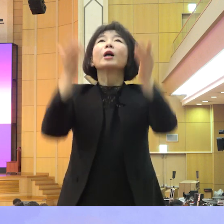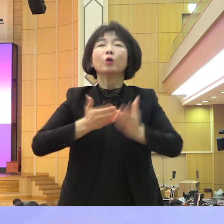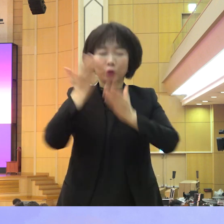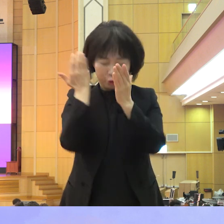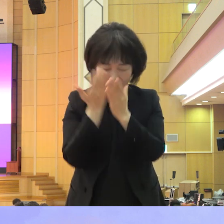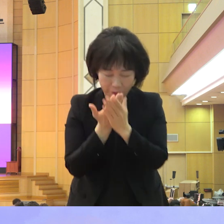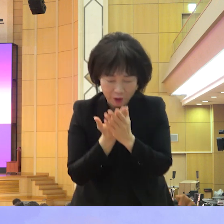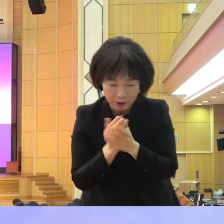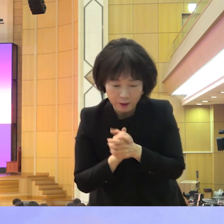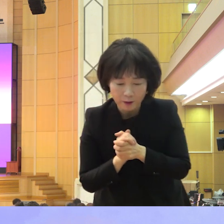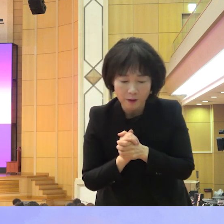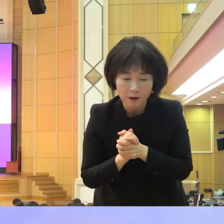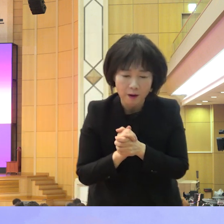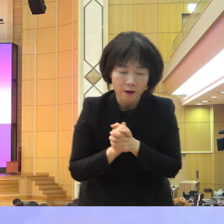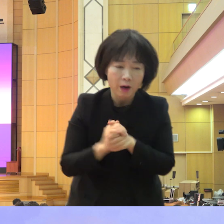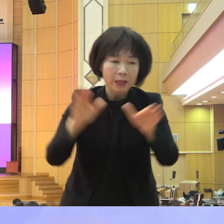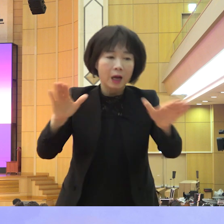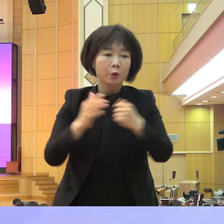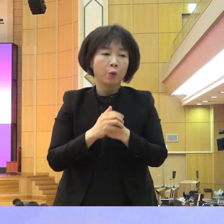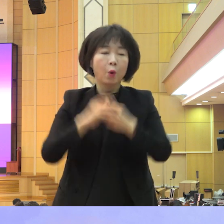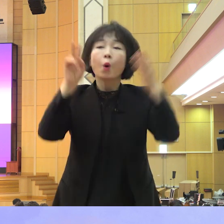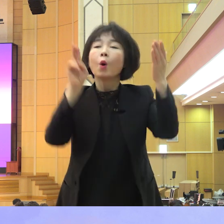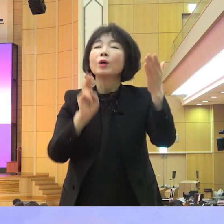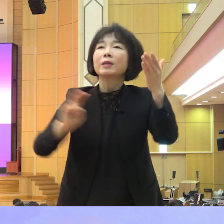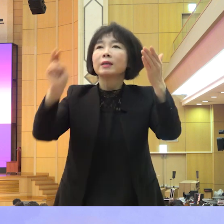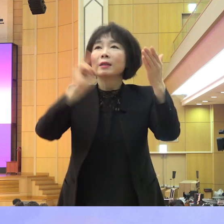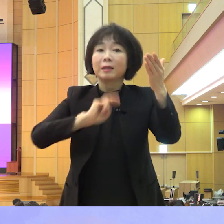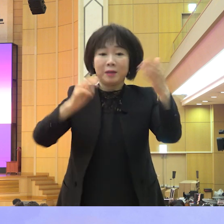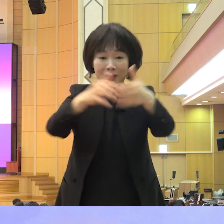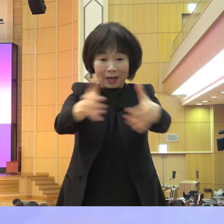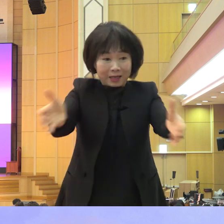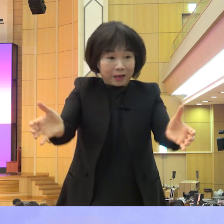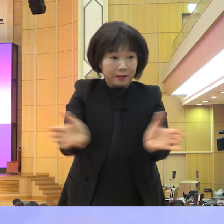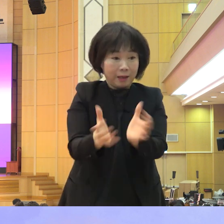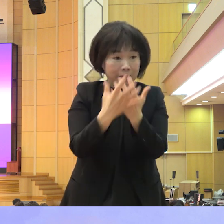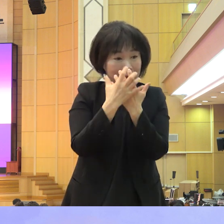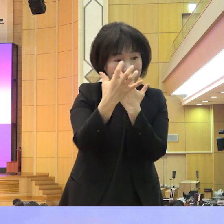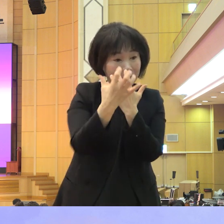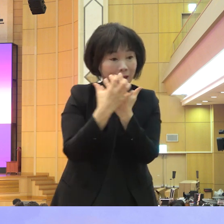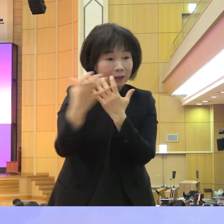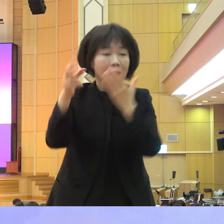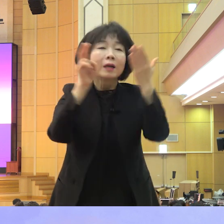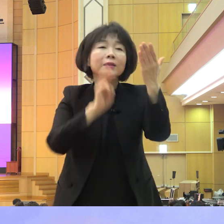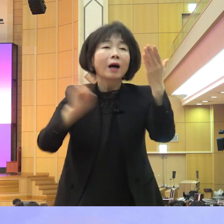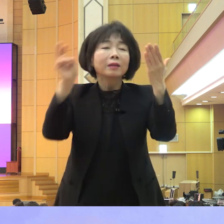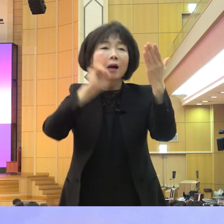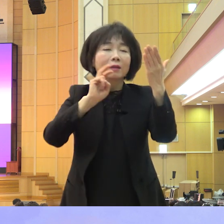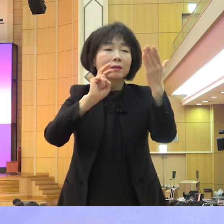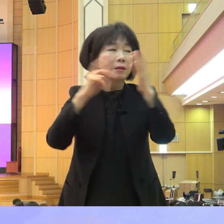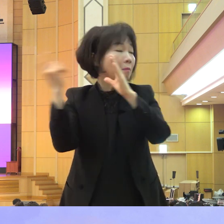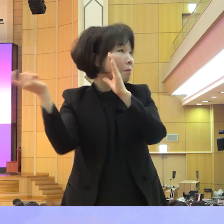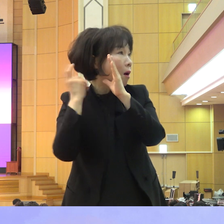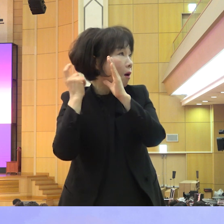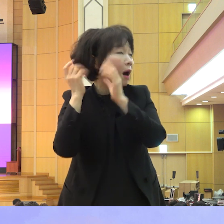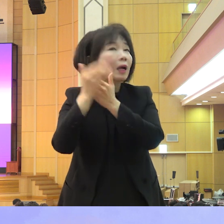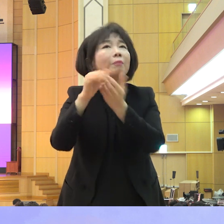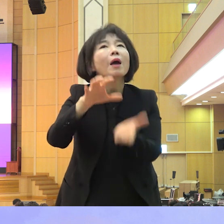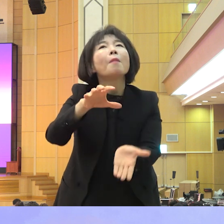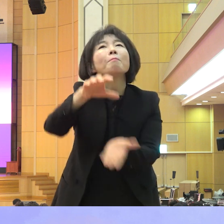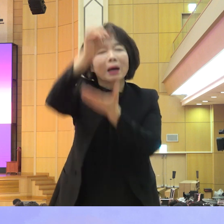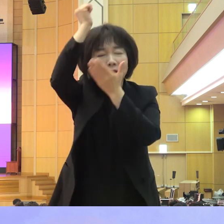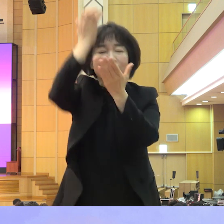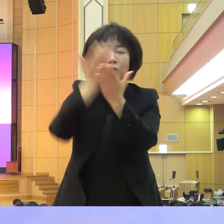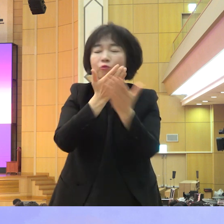함께하여 주옵소서. 귀한 찬양대 찬양을 할진대 그 찬양이 우리의 기도와 함께 하나님께